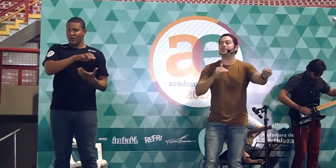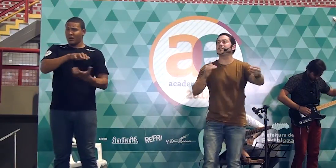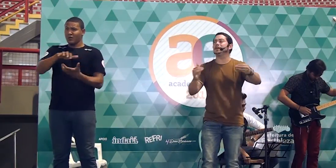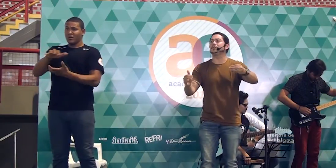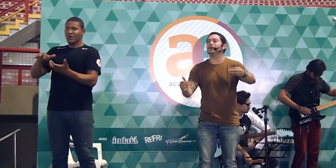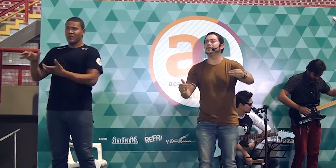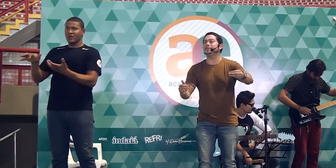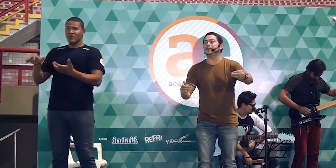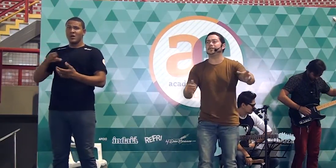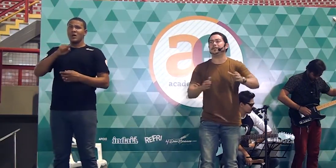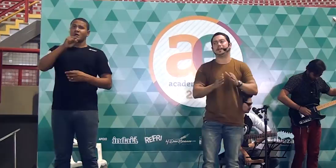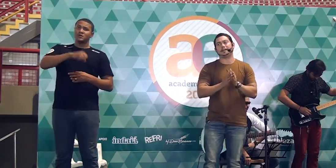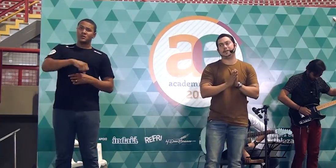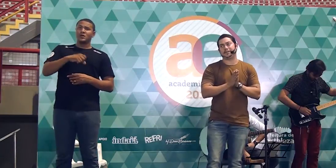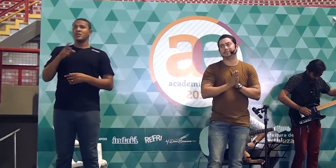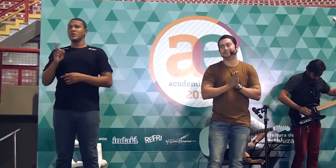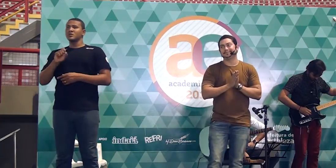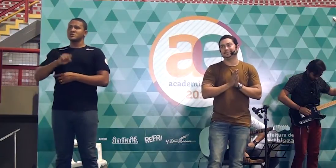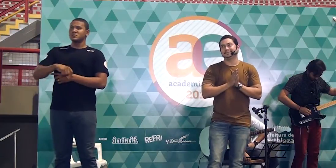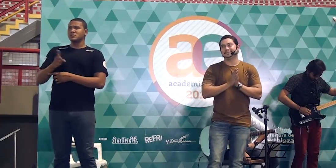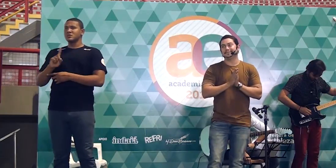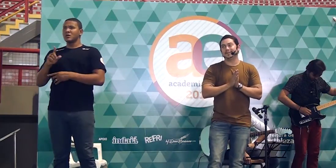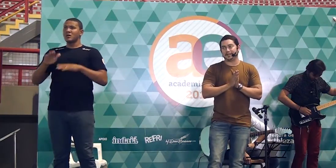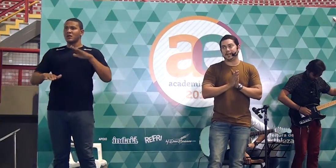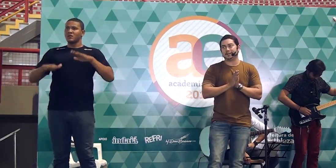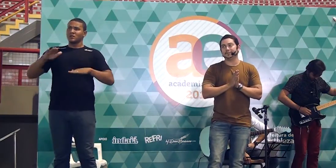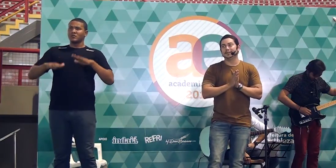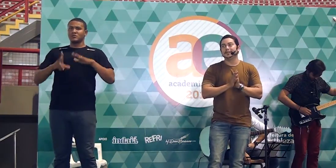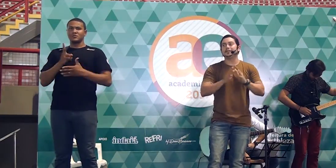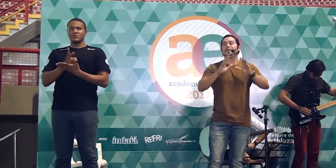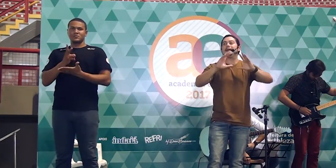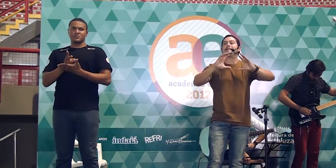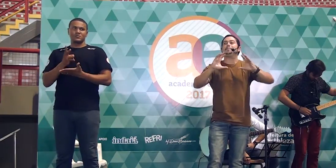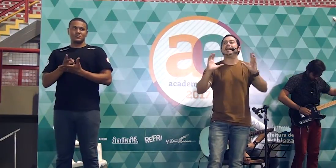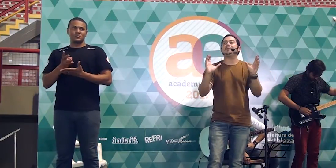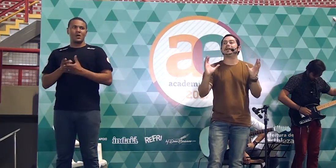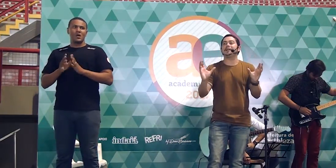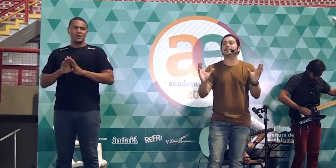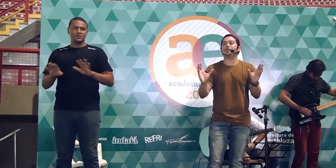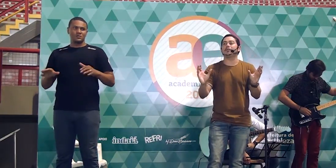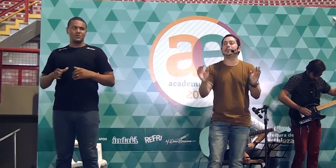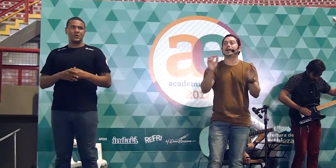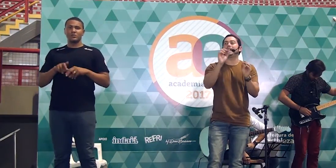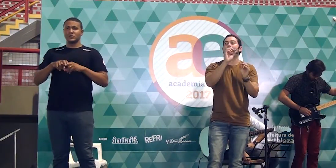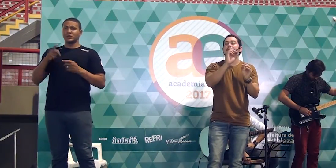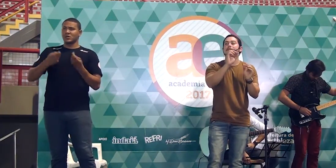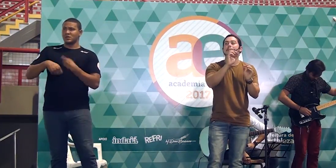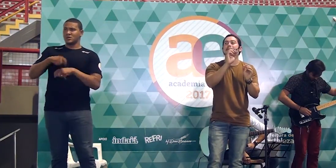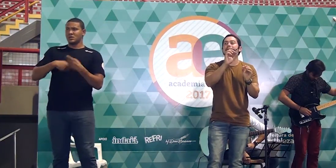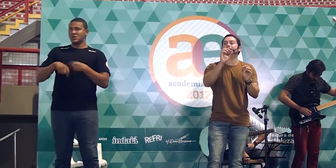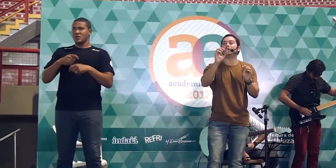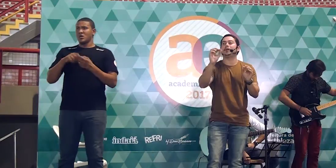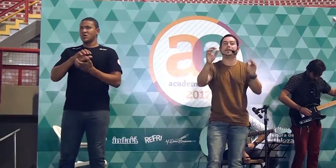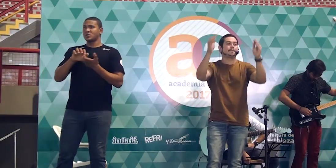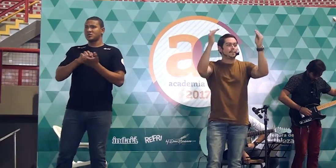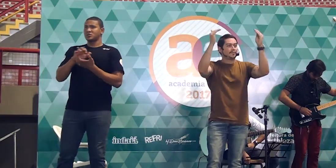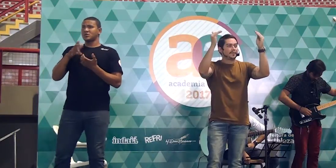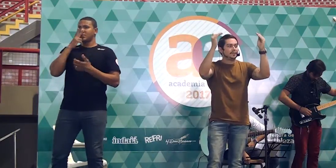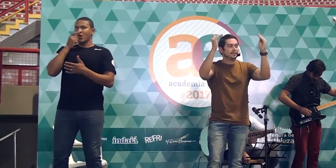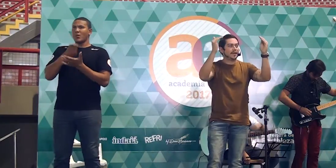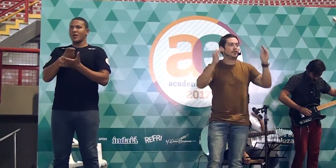ano, ano sim, ano não, a gente está na crise. Tá certo? Então, essa palavra crise econômica, ela é quase que